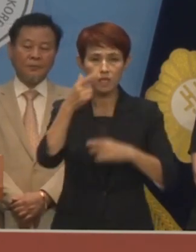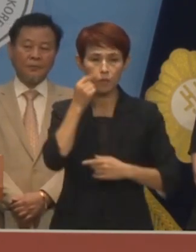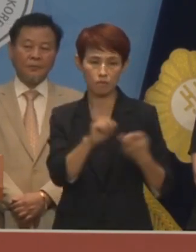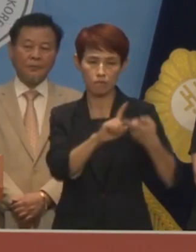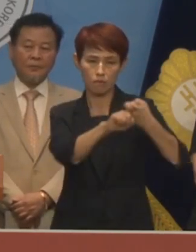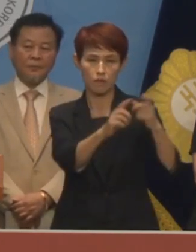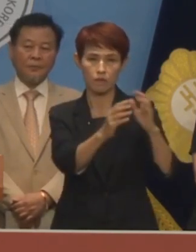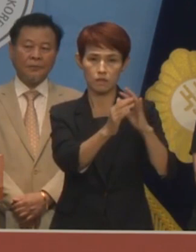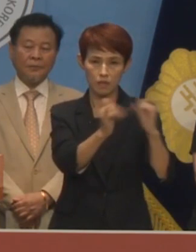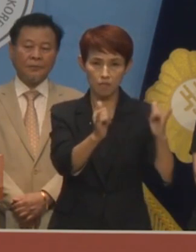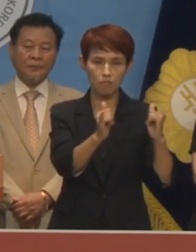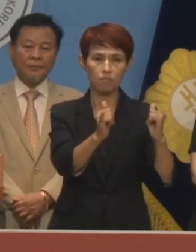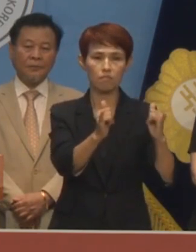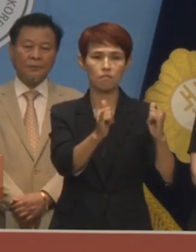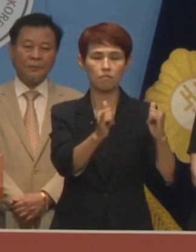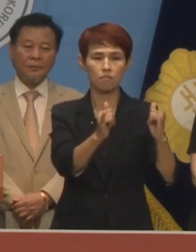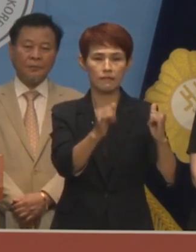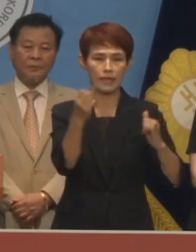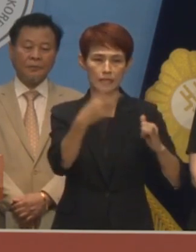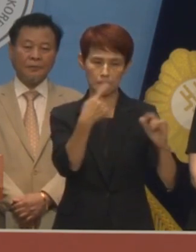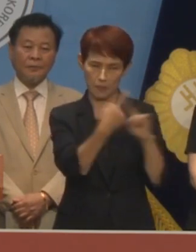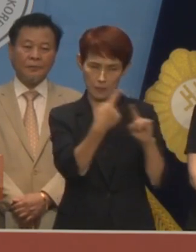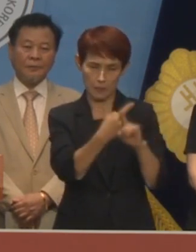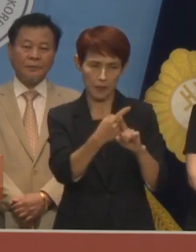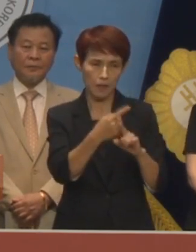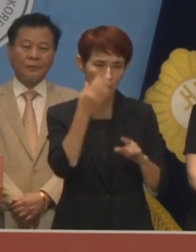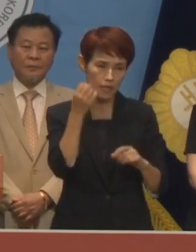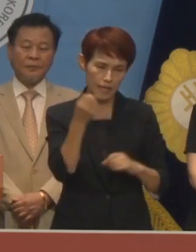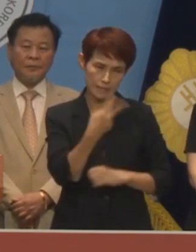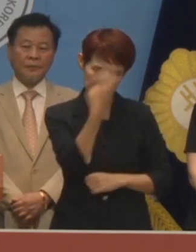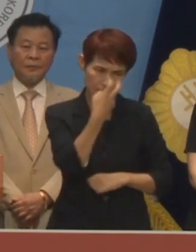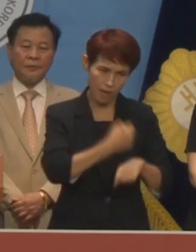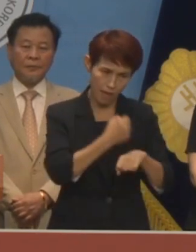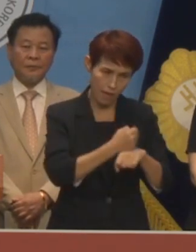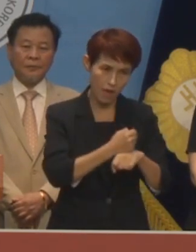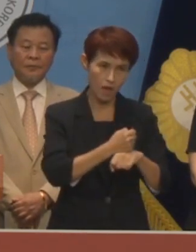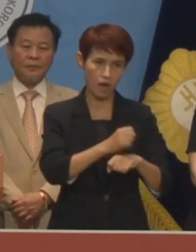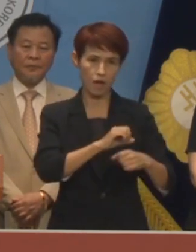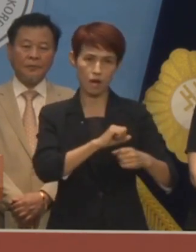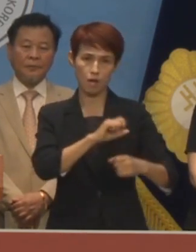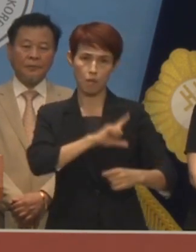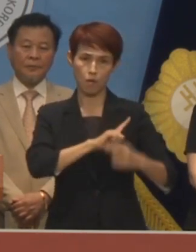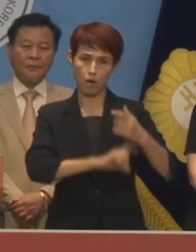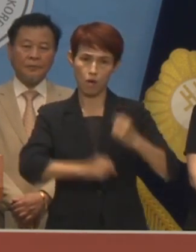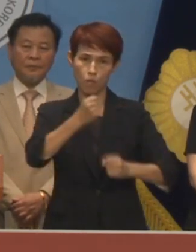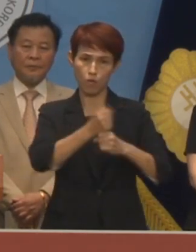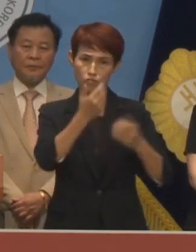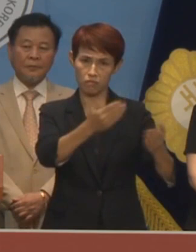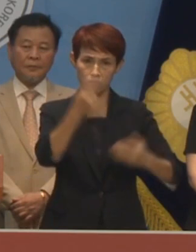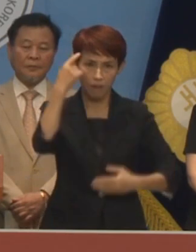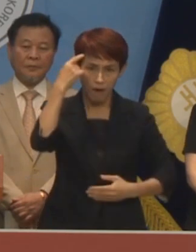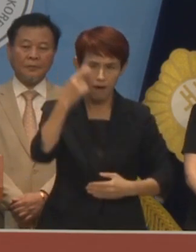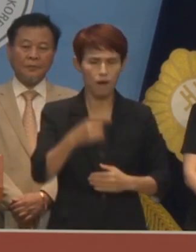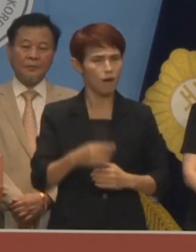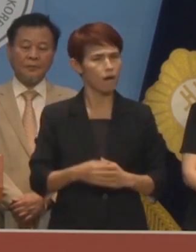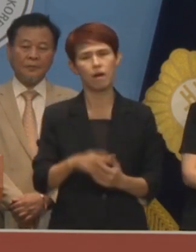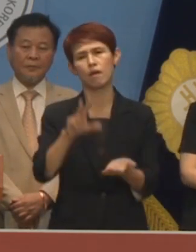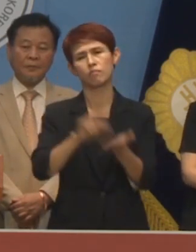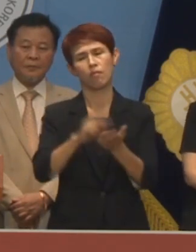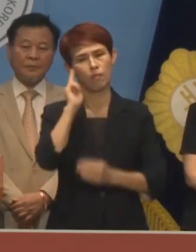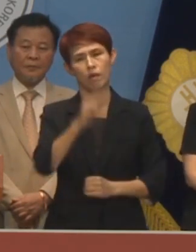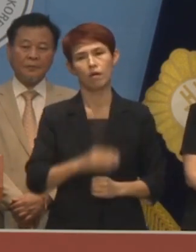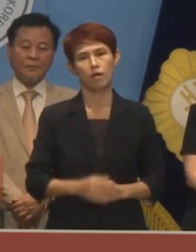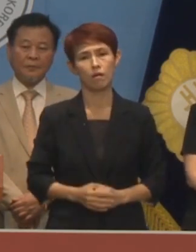신분 세탁기관쯤으로 여기고 있는 것이 아닌가 의심스럽다. 이처럼 독립기념관이 어떤 일을 하는지도